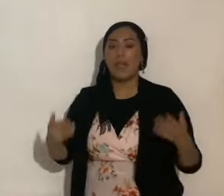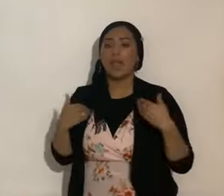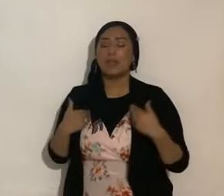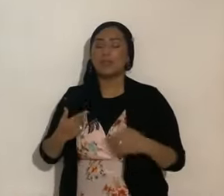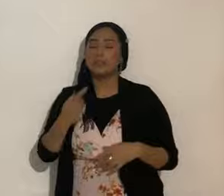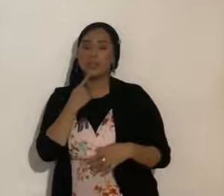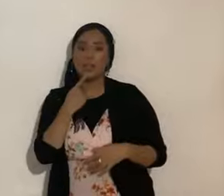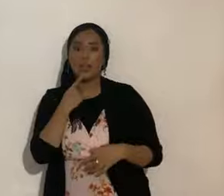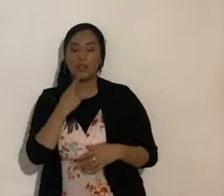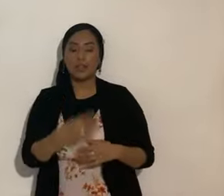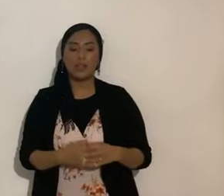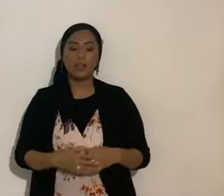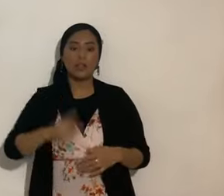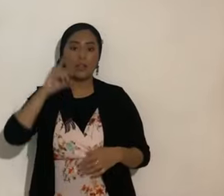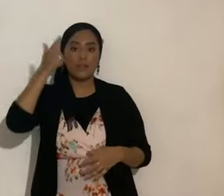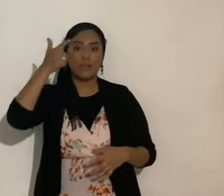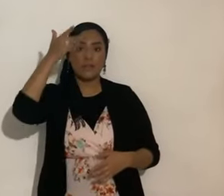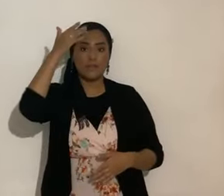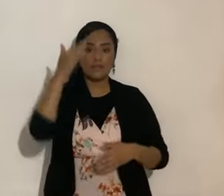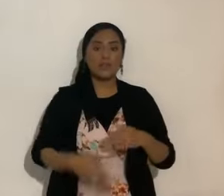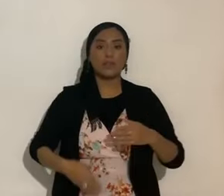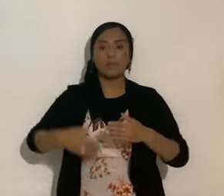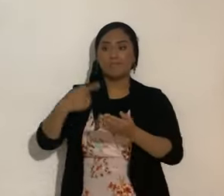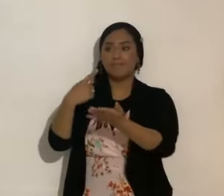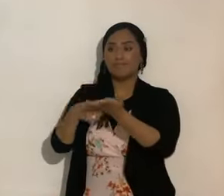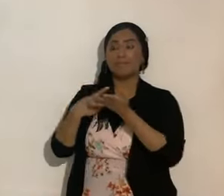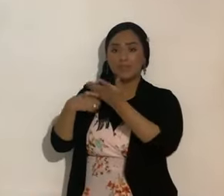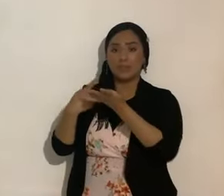en el ajuste final de cuentas,